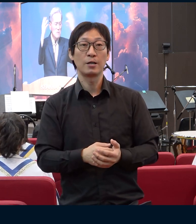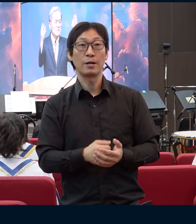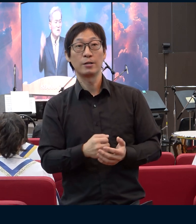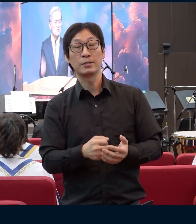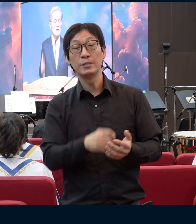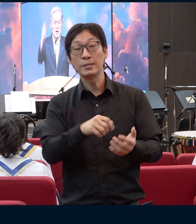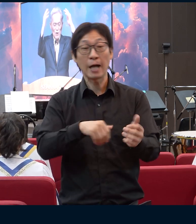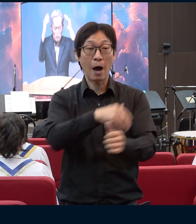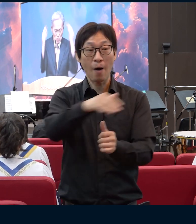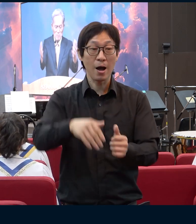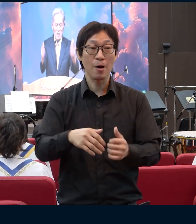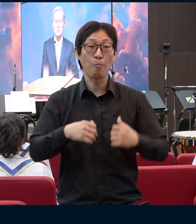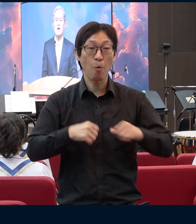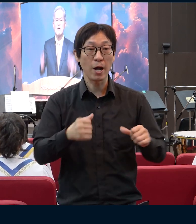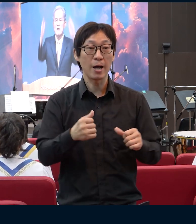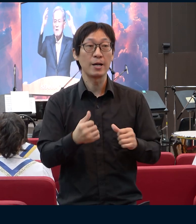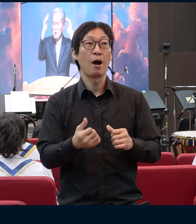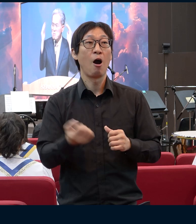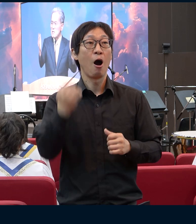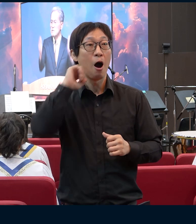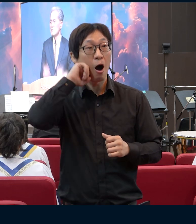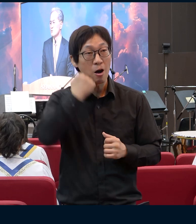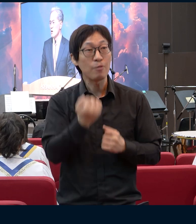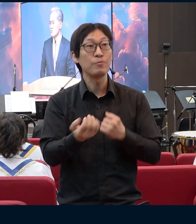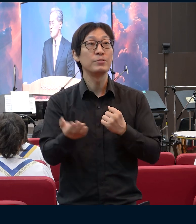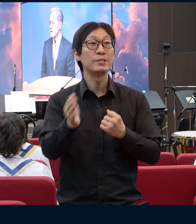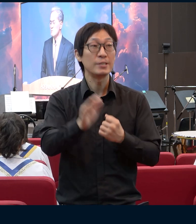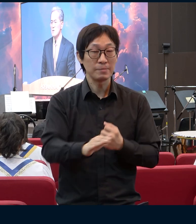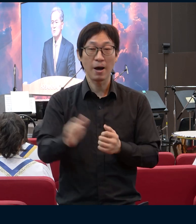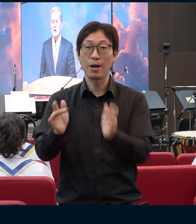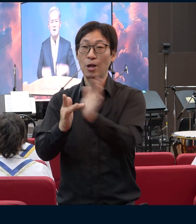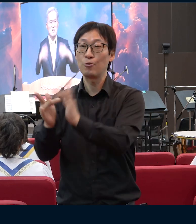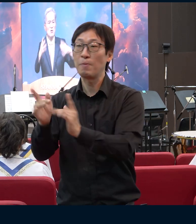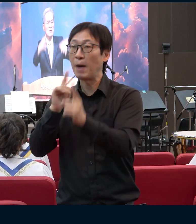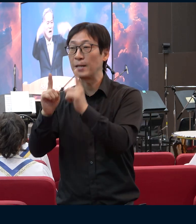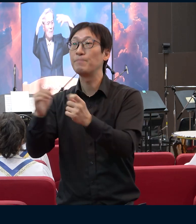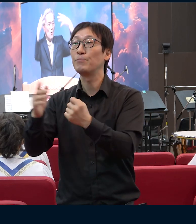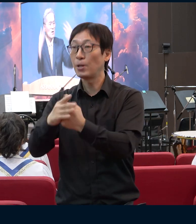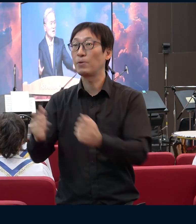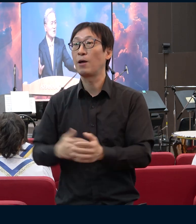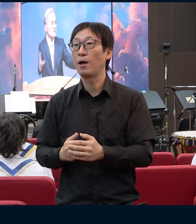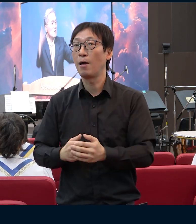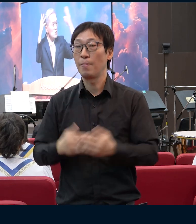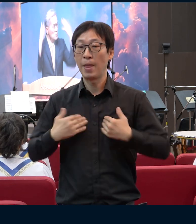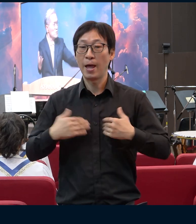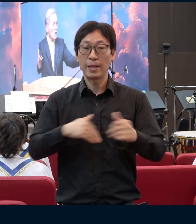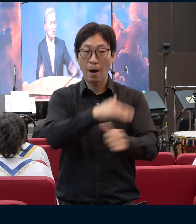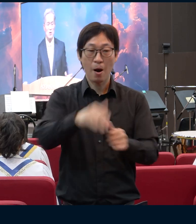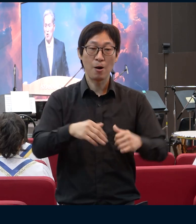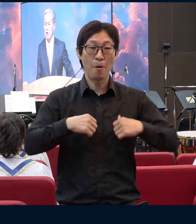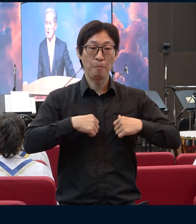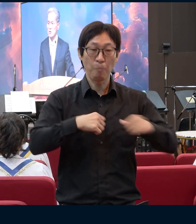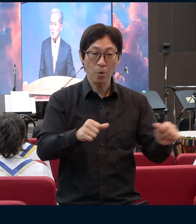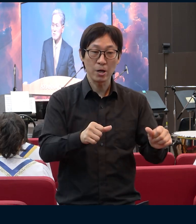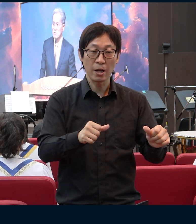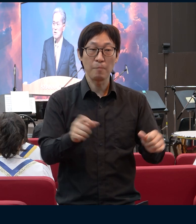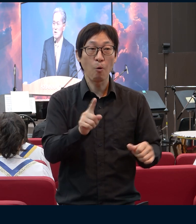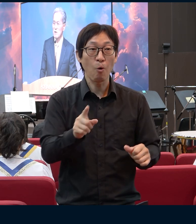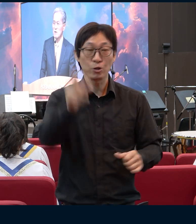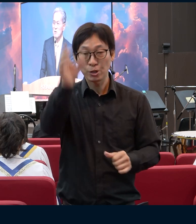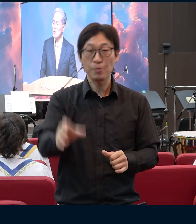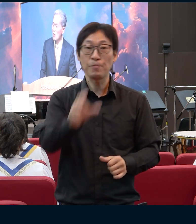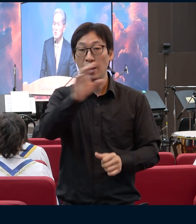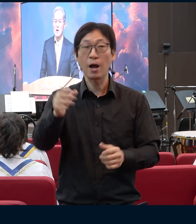되니까 정말 힘든 거예요. 그런데 주님 때문에, 정말 그 주의 말씀 때문에 그걸 다 포기했다는 것은 십자가 역사를 경험한